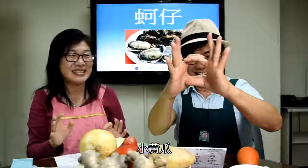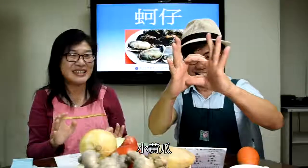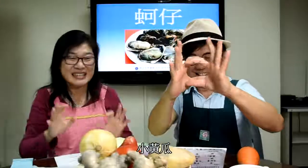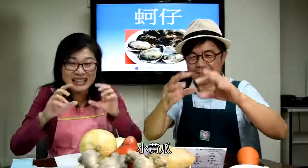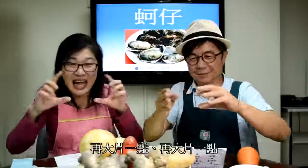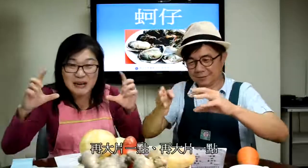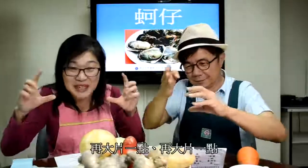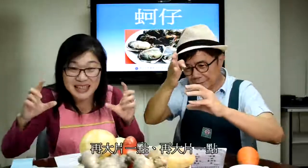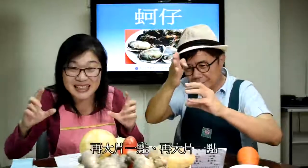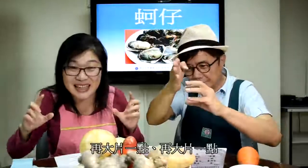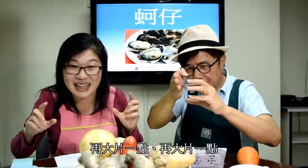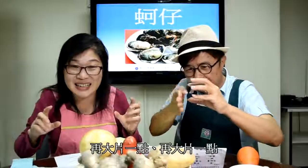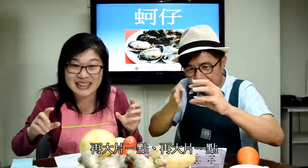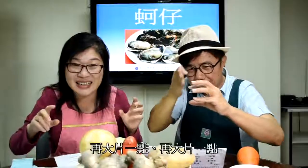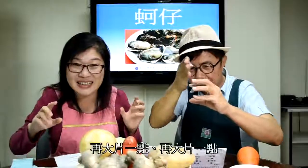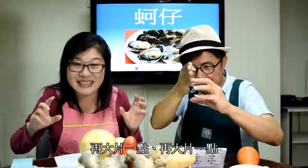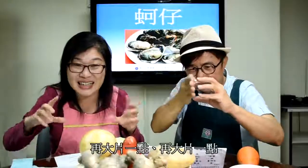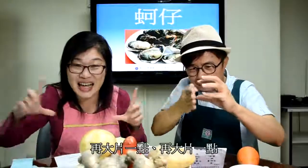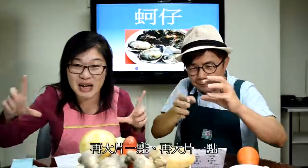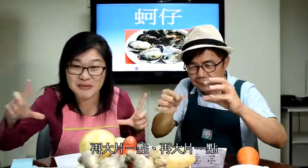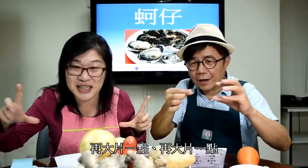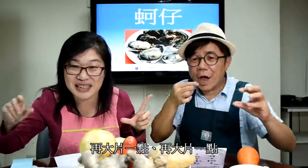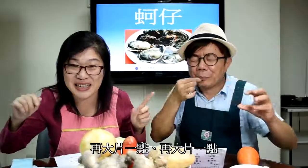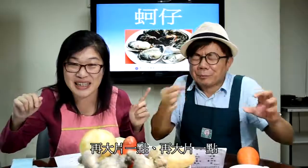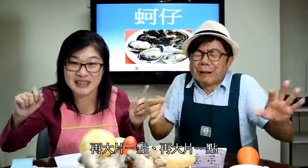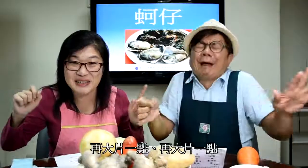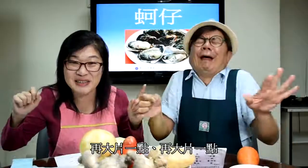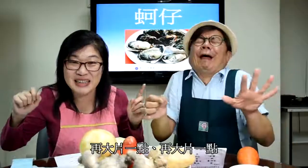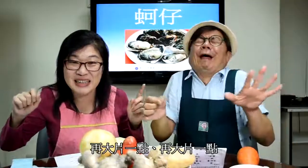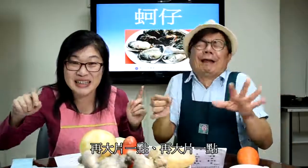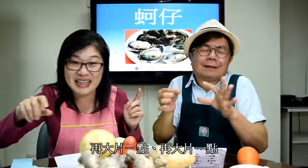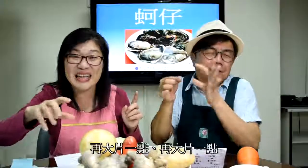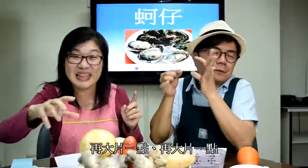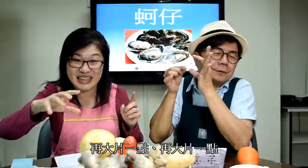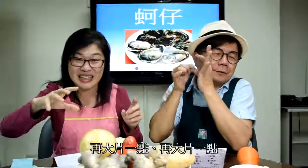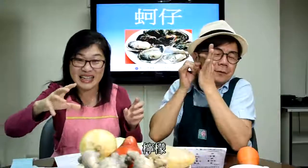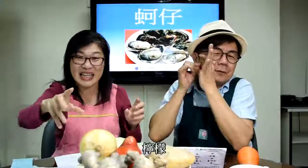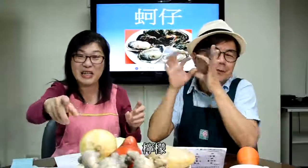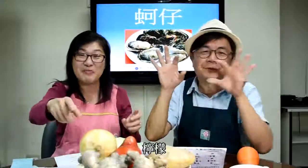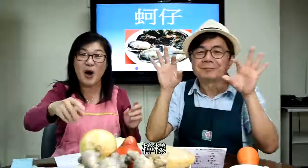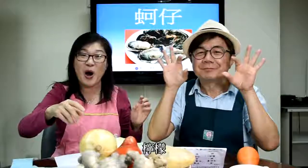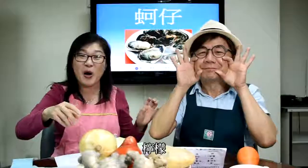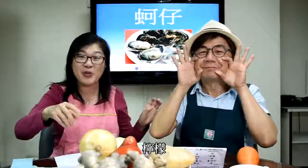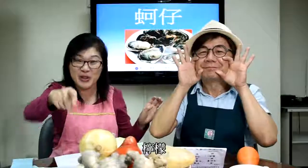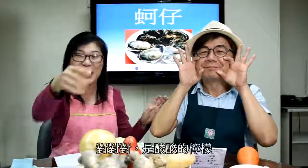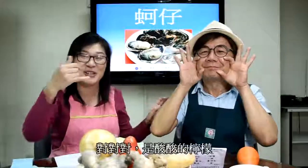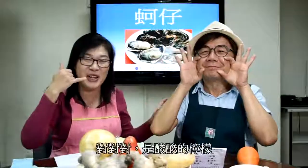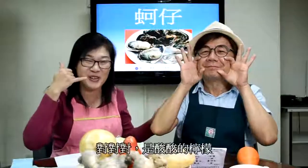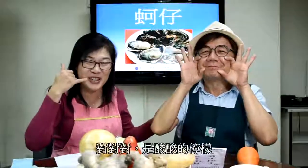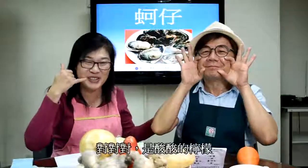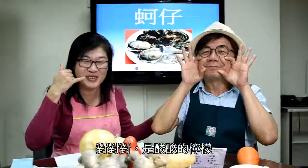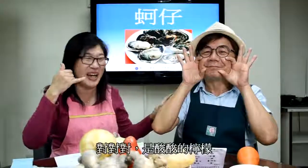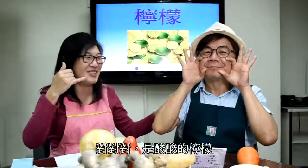再大片一点，再大片一点，柠檬，对对对，酸酸